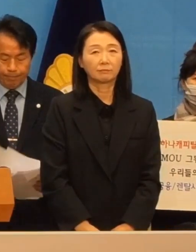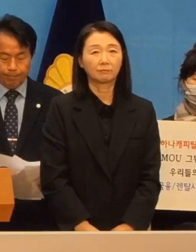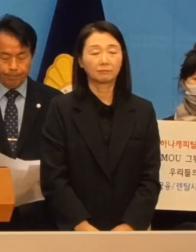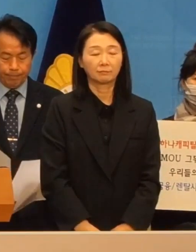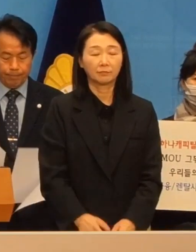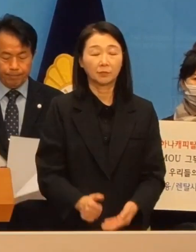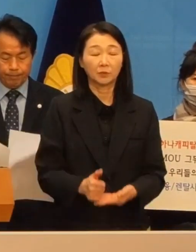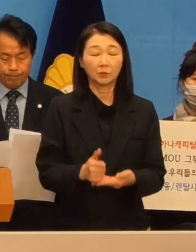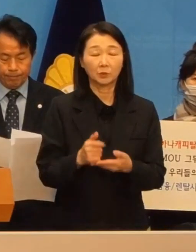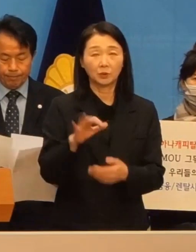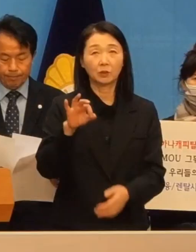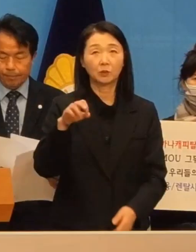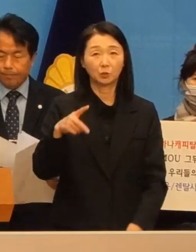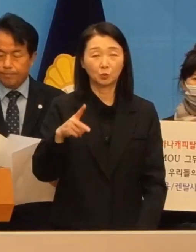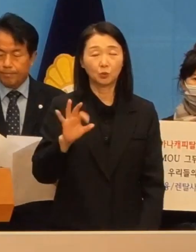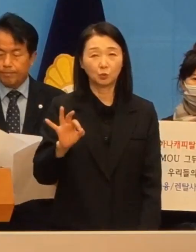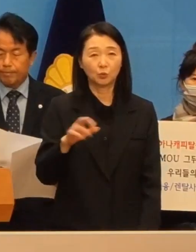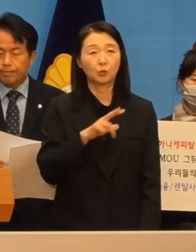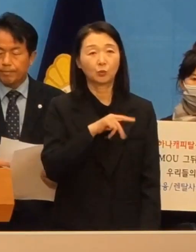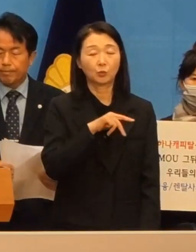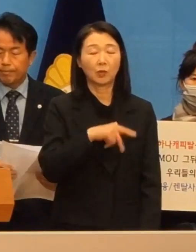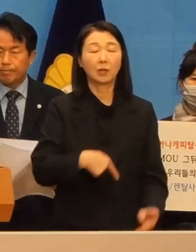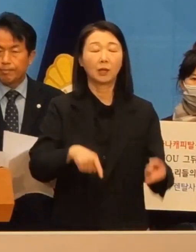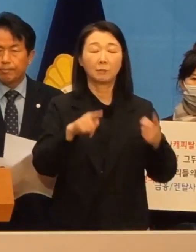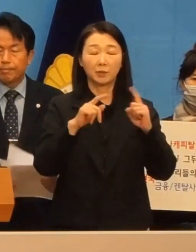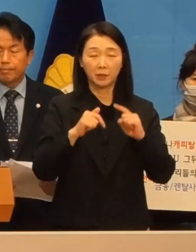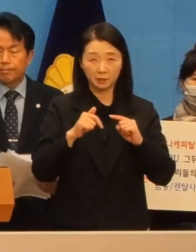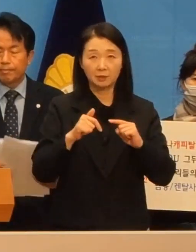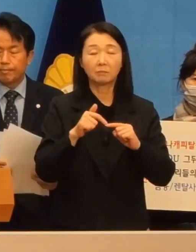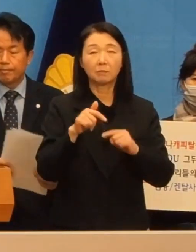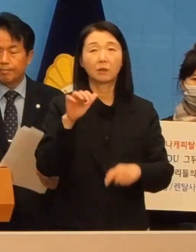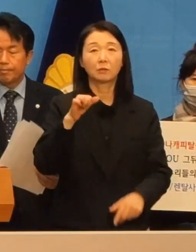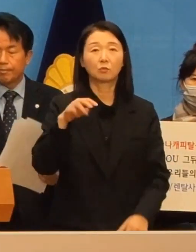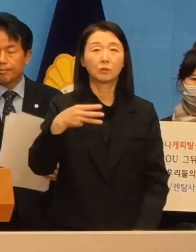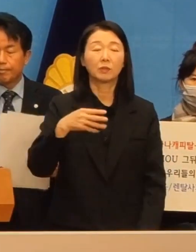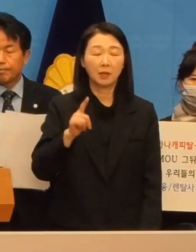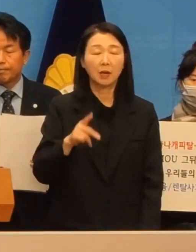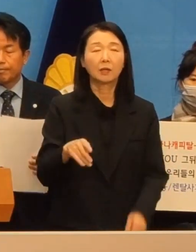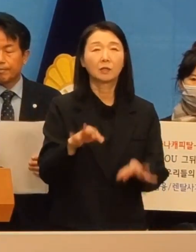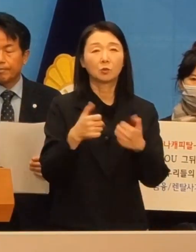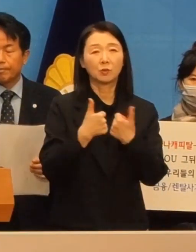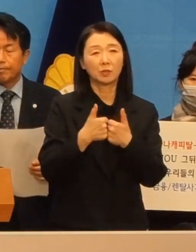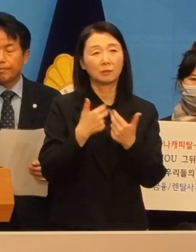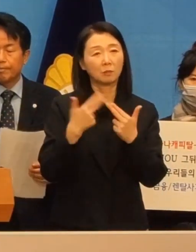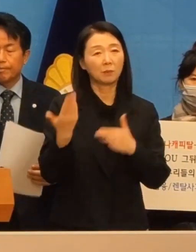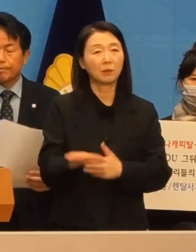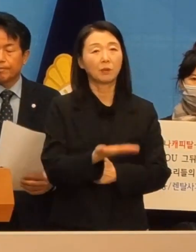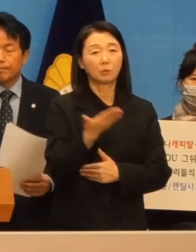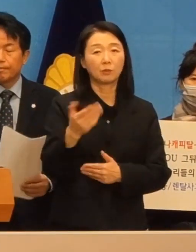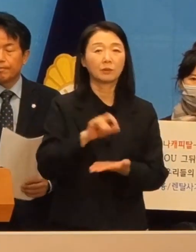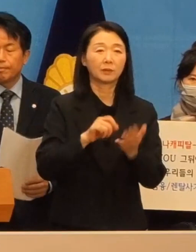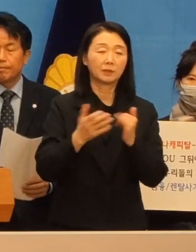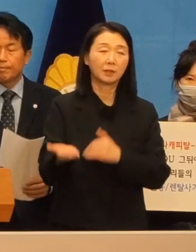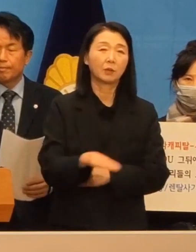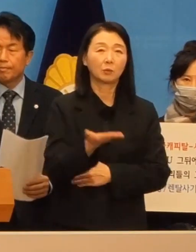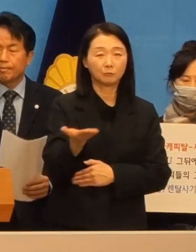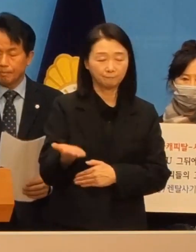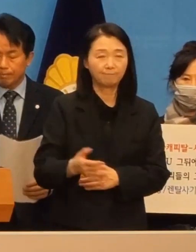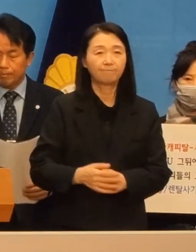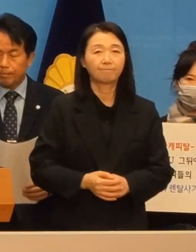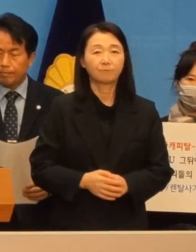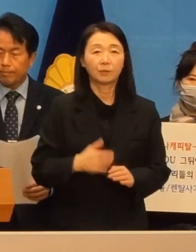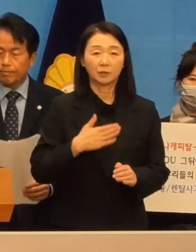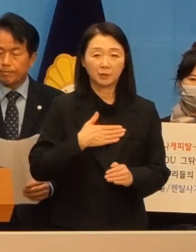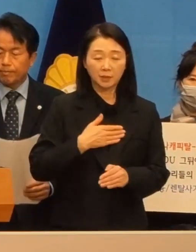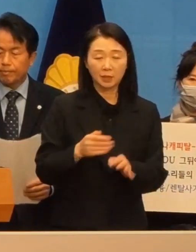존경하는 윤종호 의원님, 함께해 주신 롤링 주빌리와 금융상담사 협회 여러분, 기자 여러분, 저는